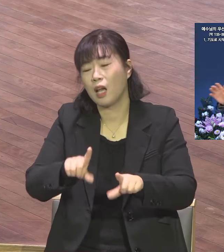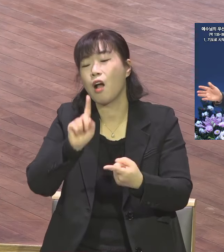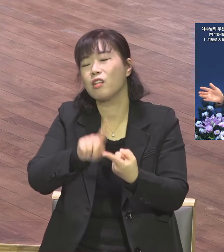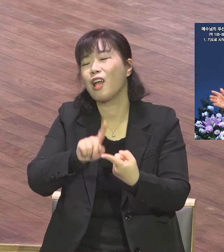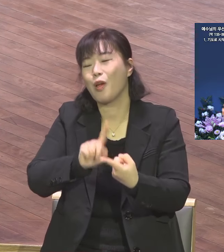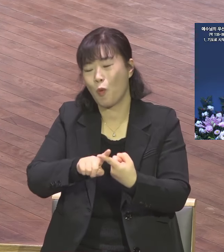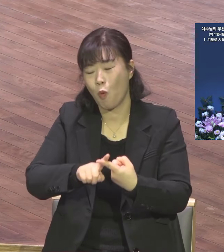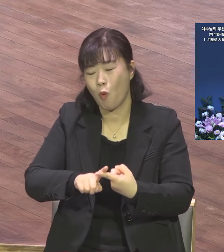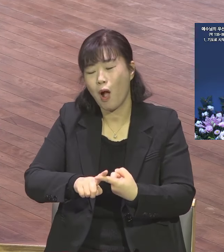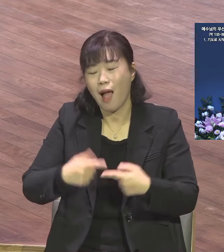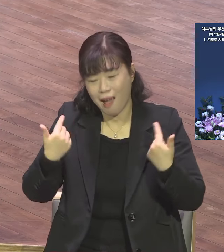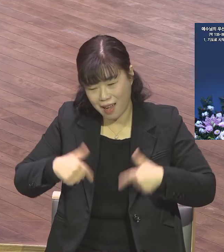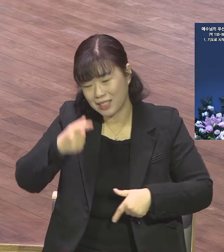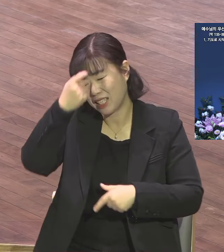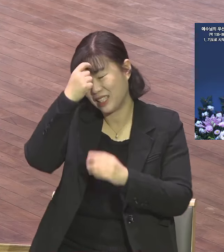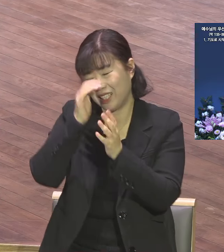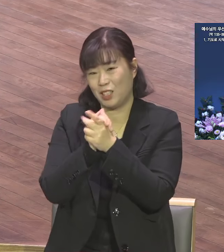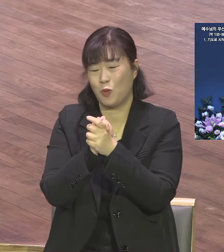습관에 따라 기도하러 가셨다.